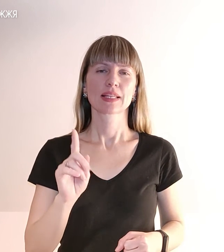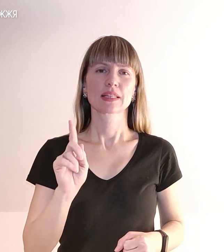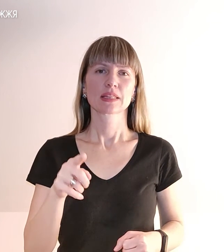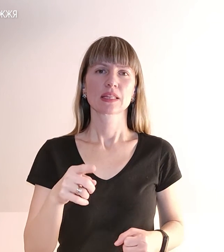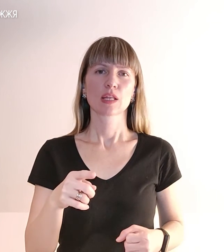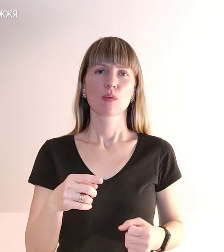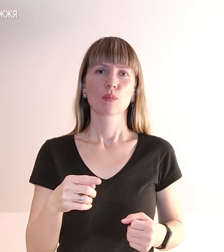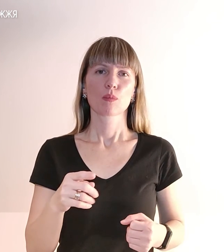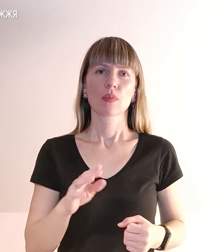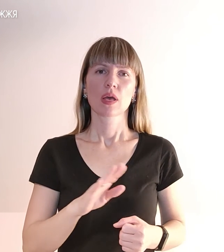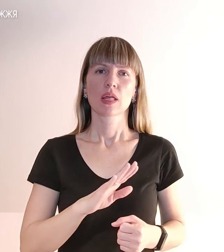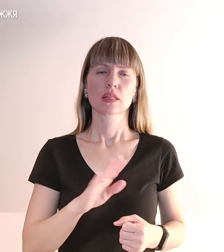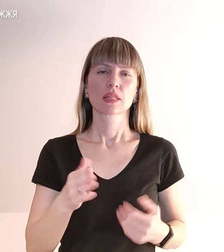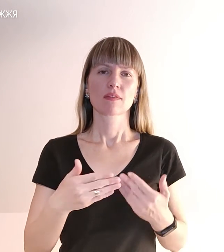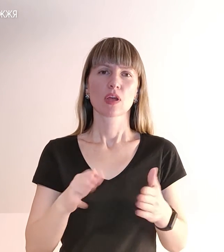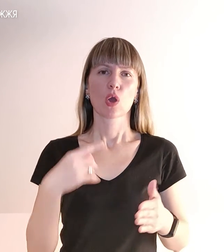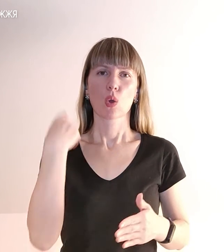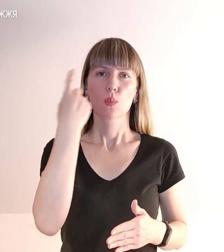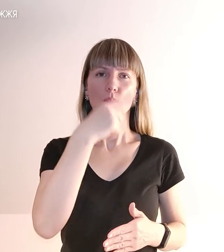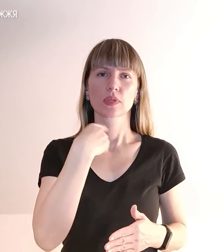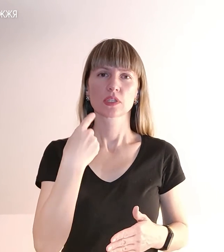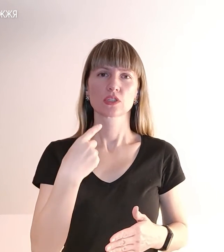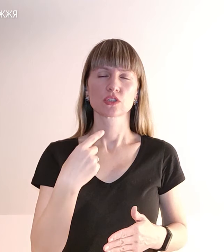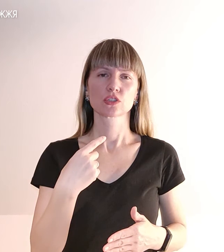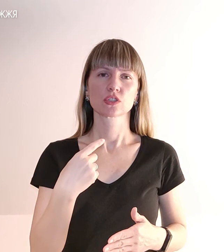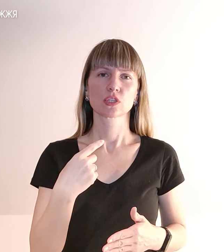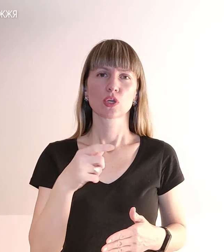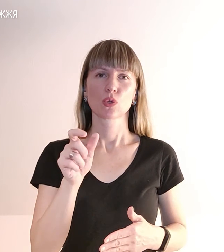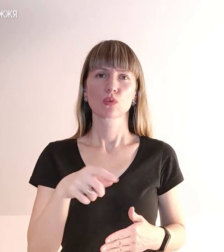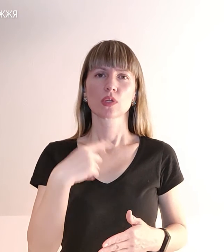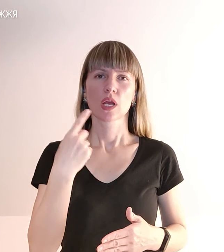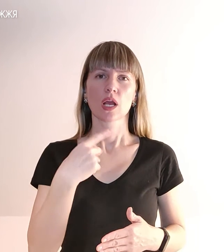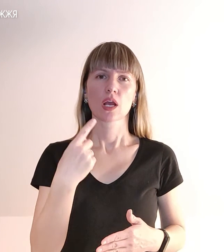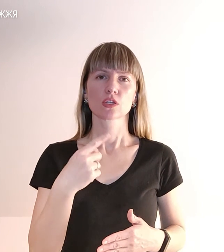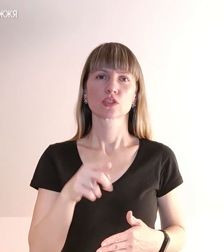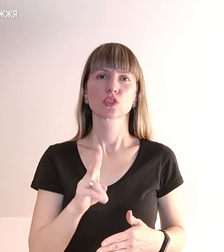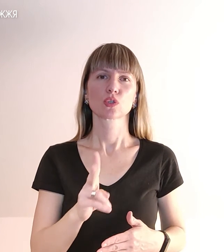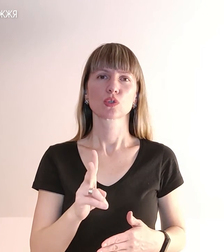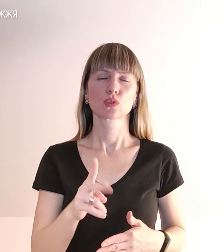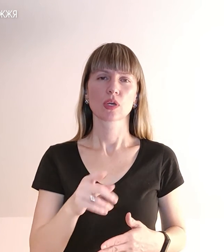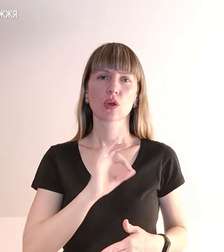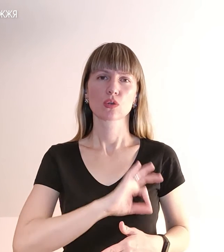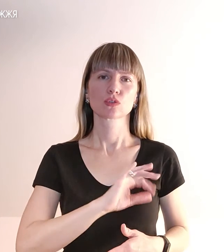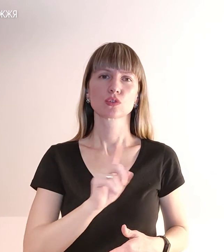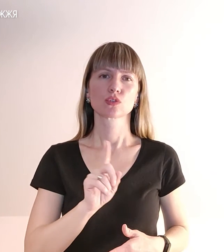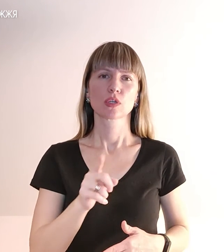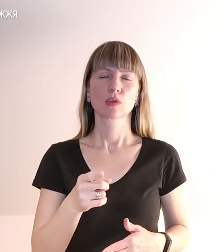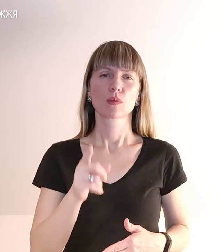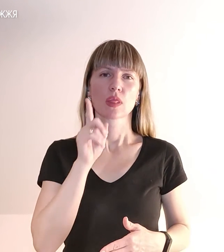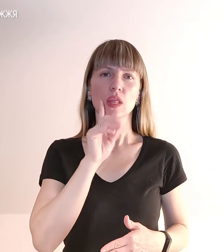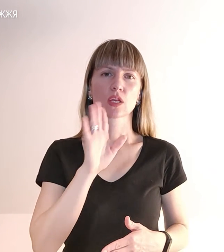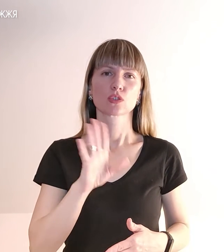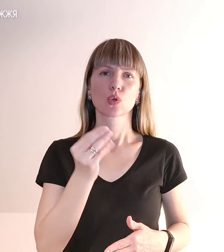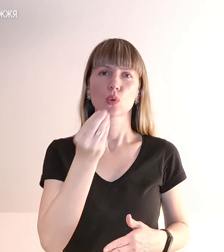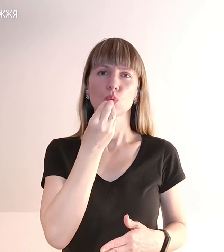відкривається обливача. Тобто люди кажуть, ті, хто користуються, що їм незручно кушати, палити.